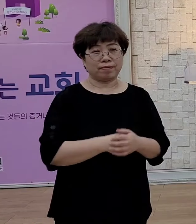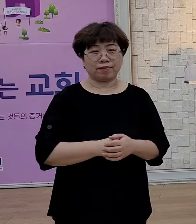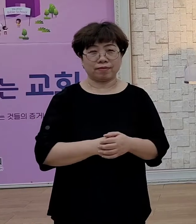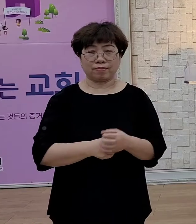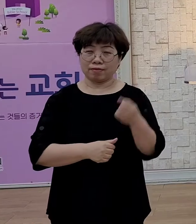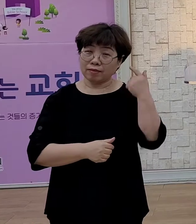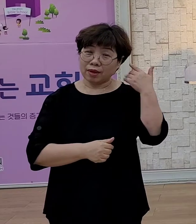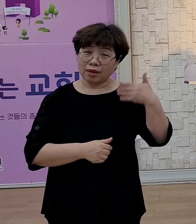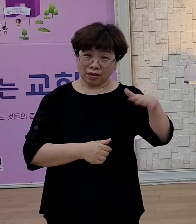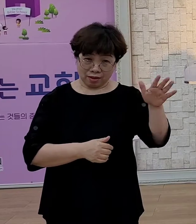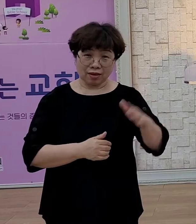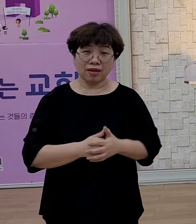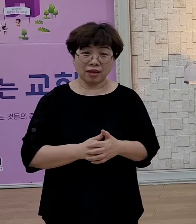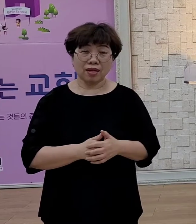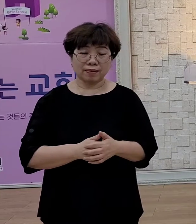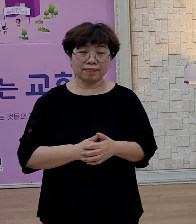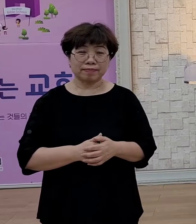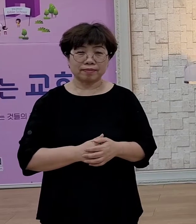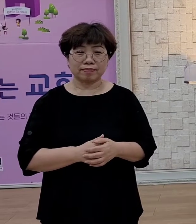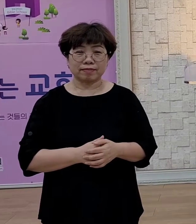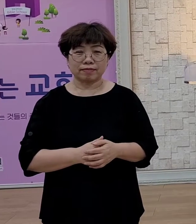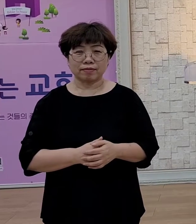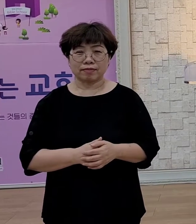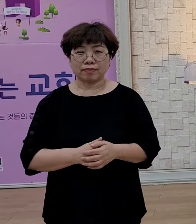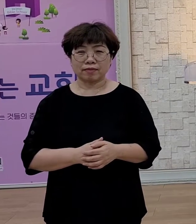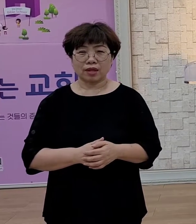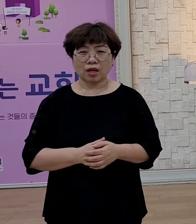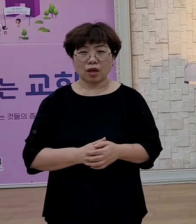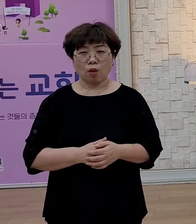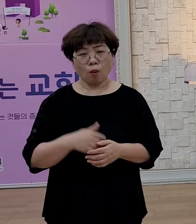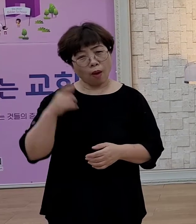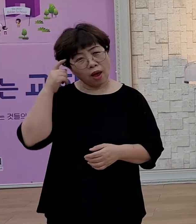여러분 그런 분이 우리 교회 오면 만족할까요?